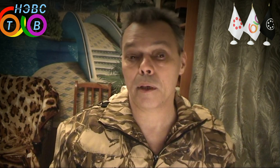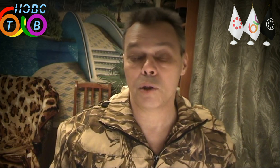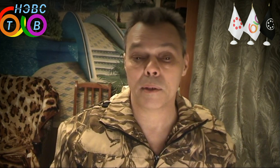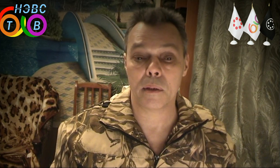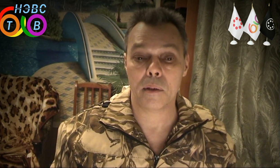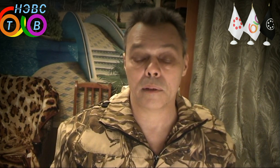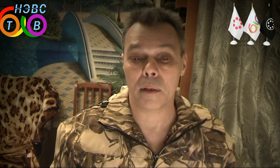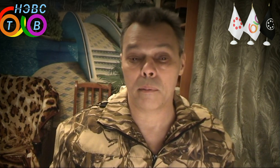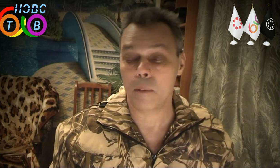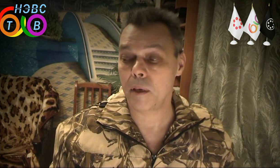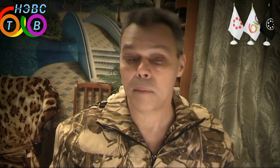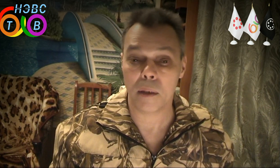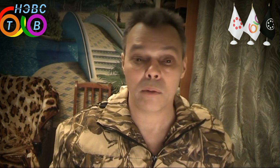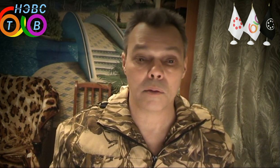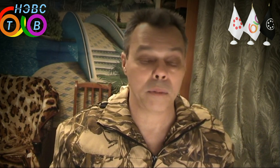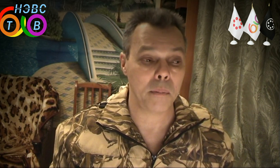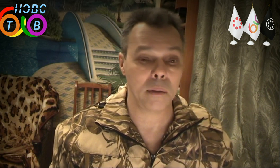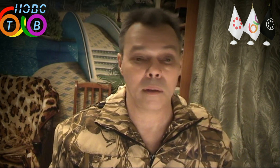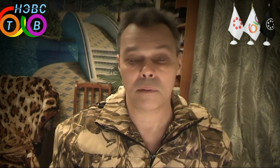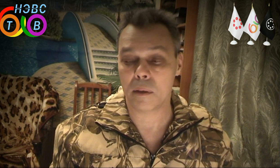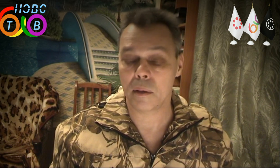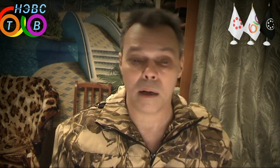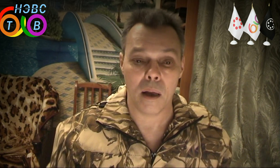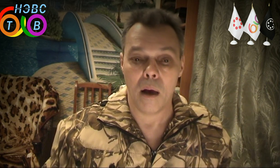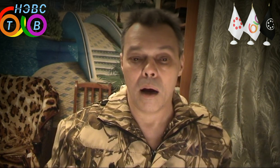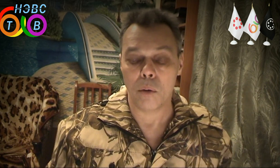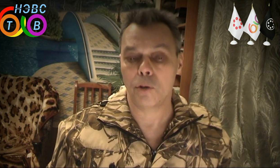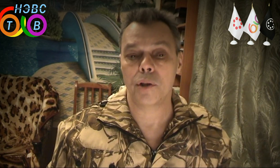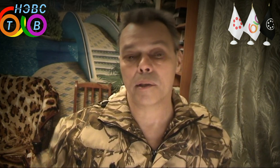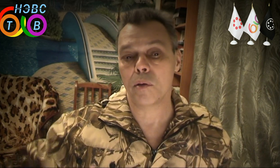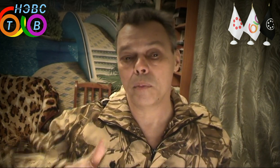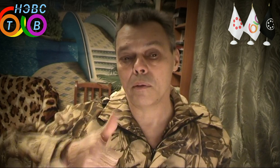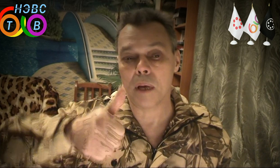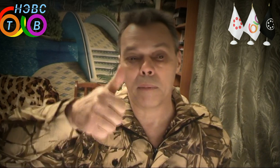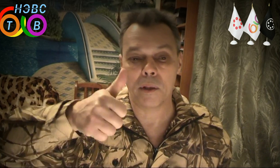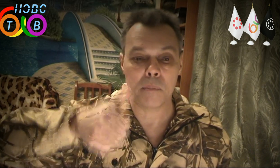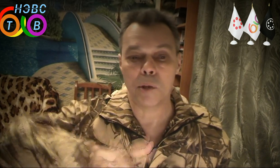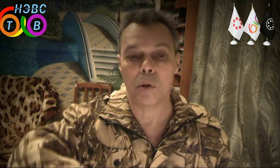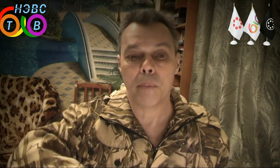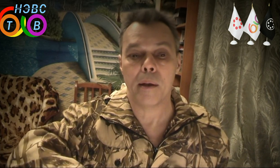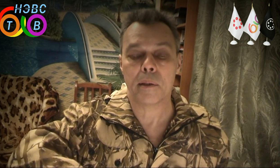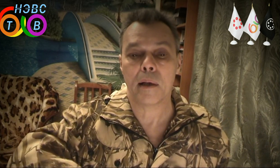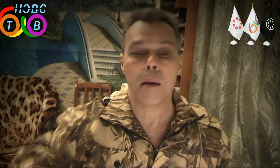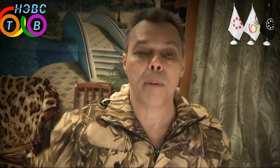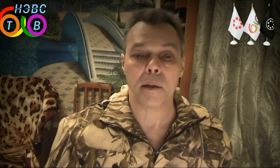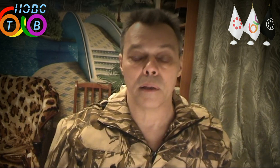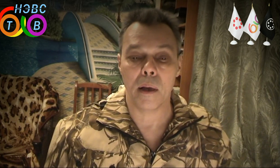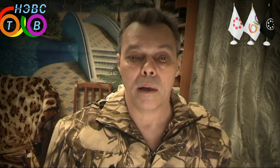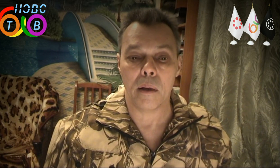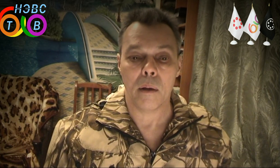настоящий мазохист. Когда были перемены у нас, вот переменки, да, все отдыхали, а он очень часто любил вот так положить большой палец на край парты и